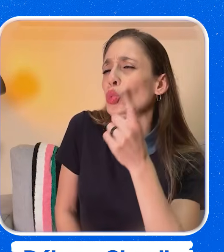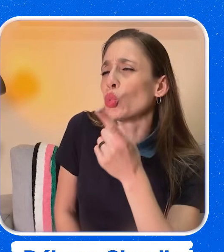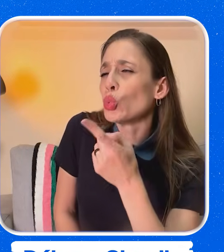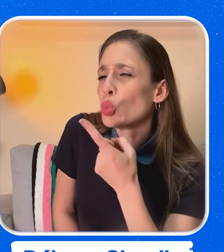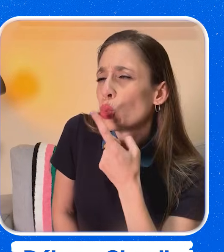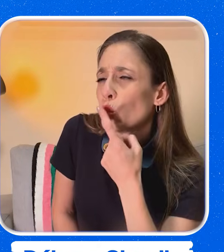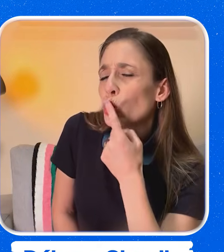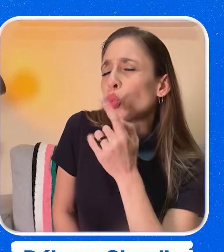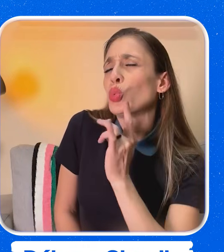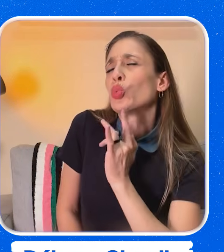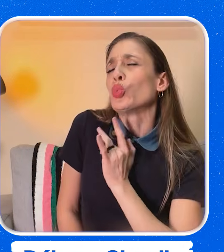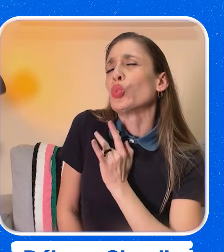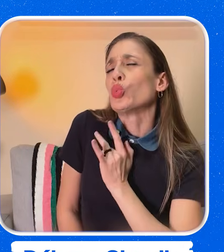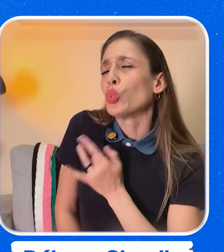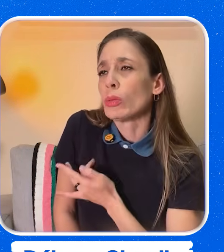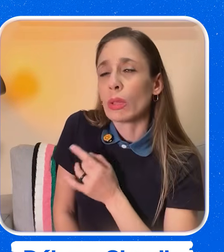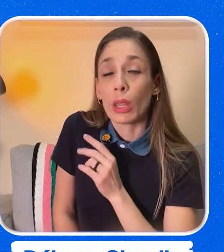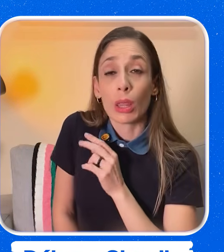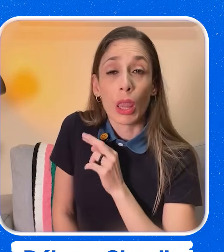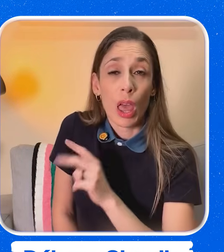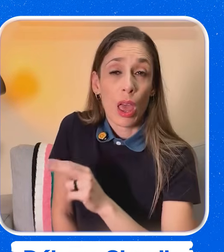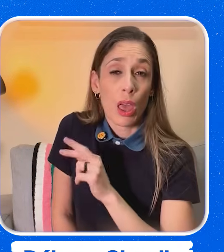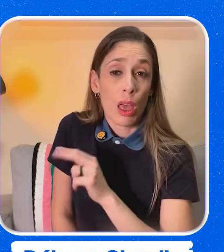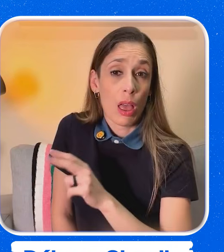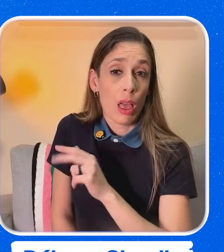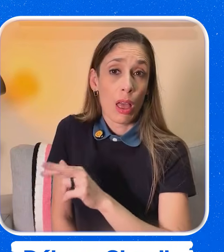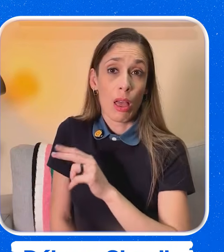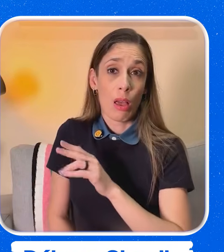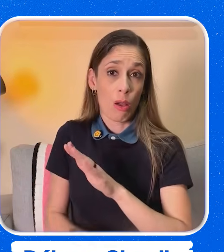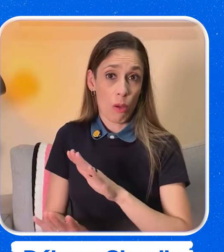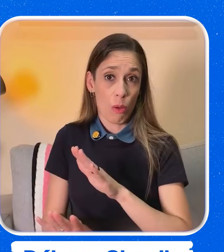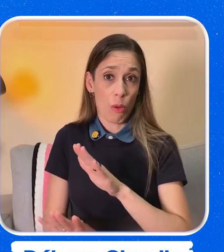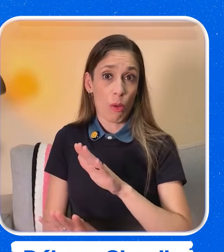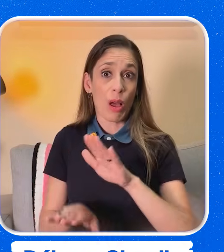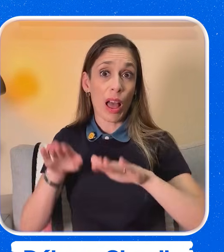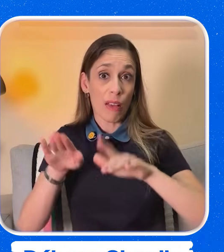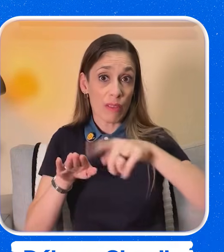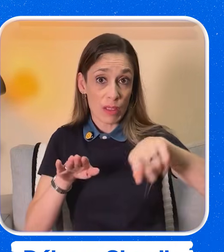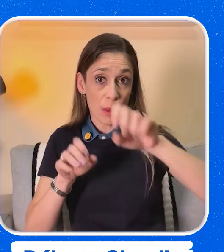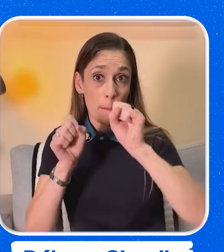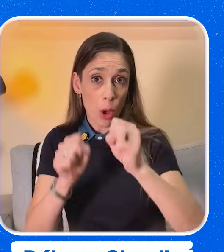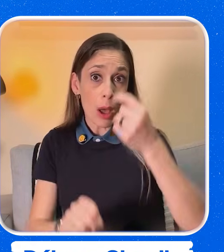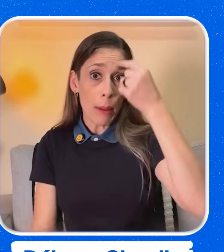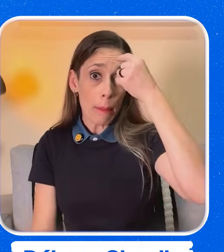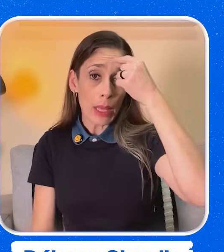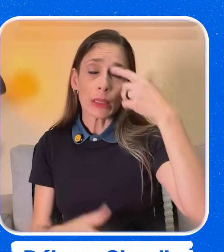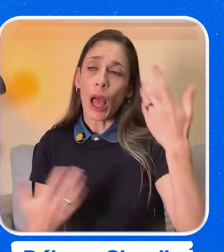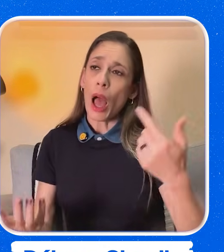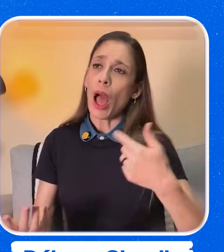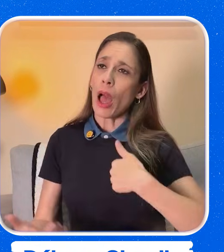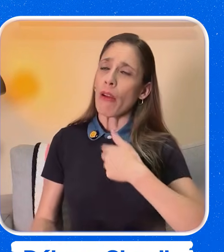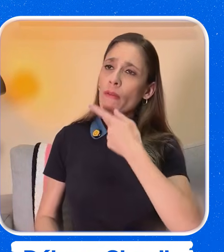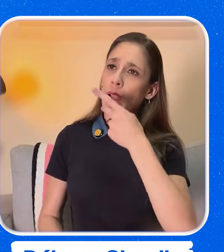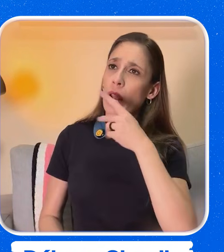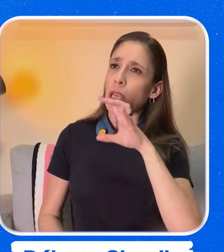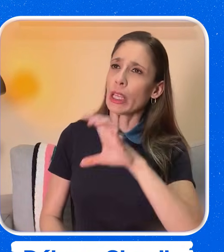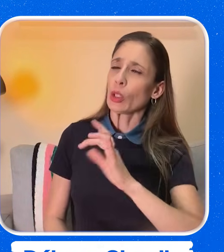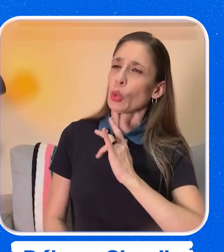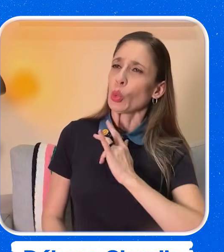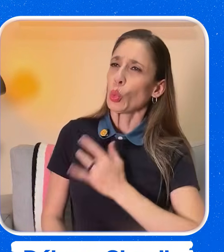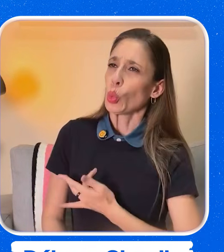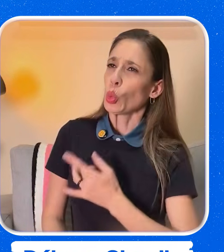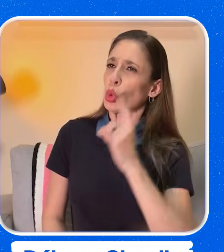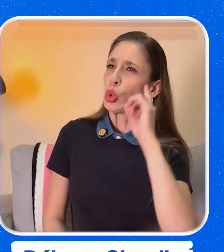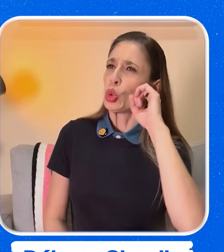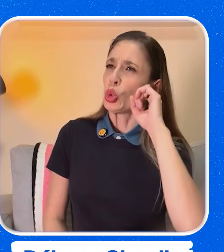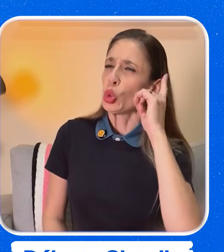aqui para vitimizar ou para agir como se eles fossem coitados, né? E que a